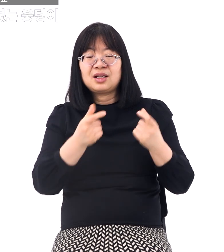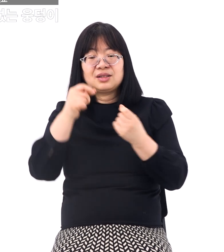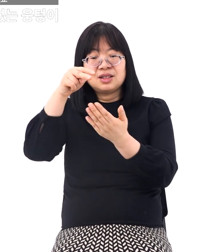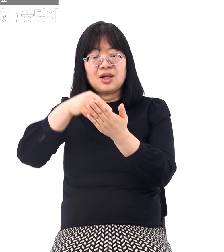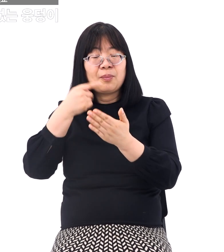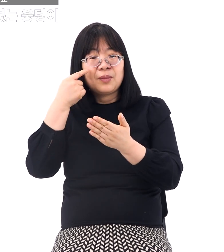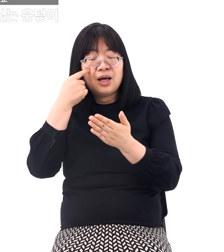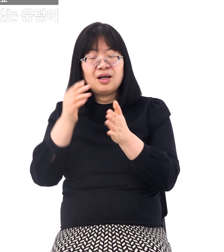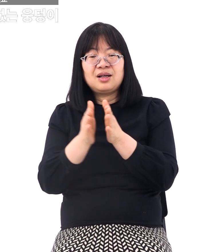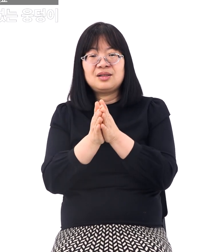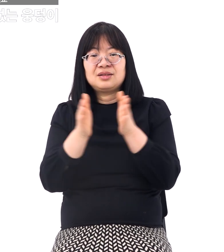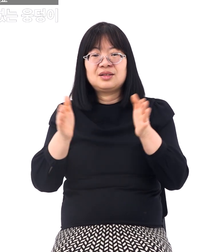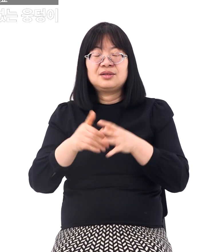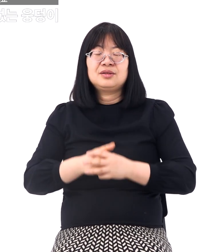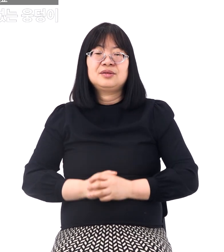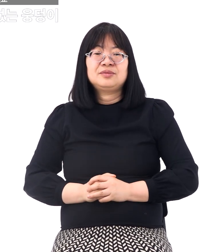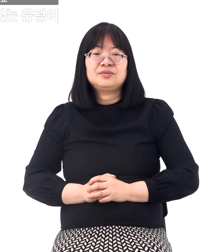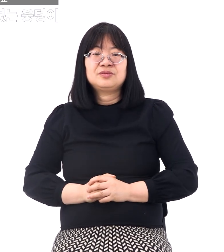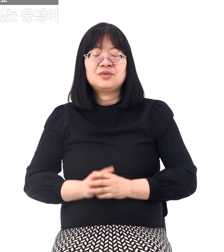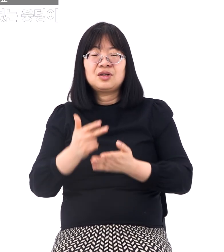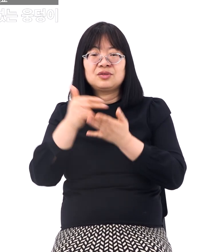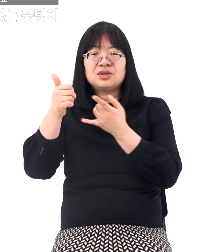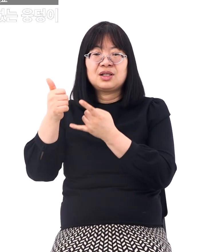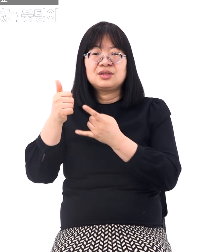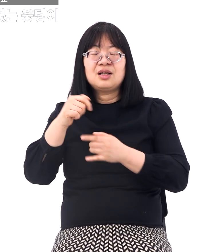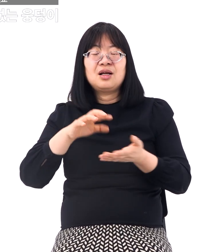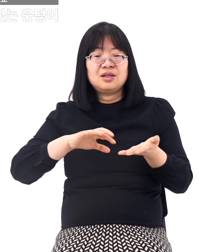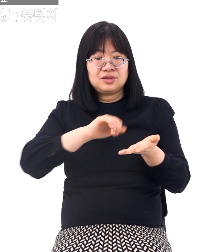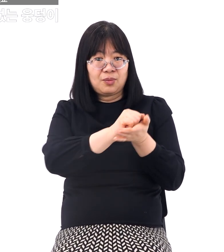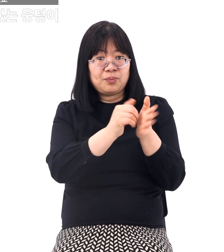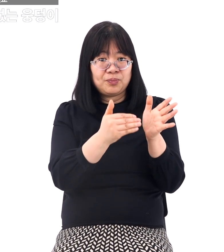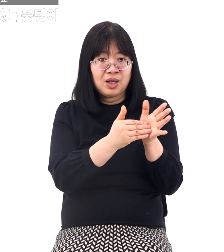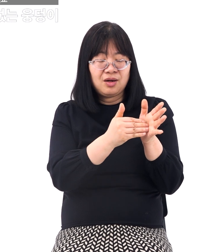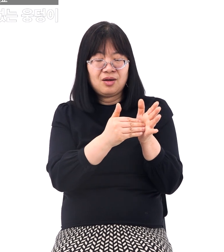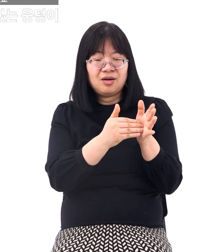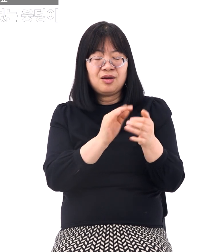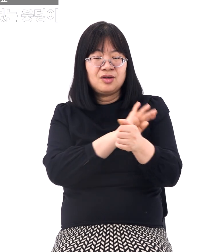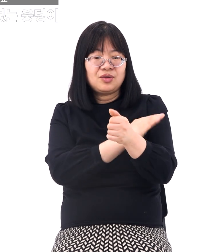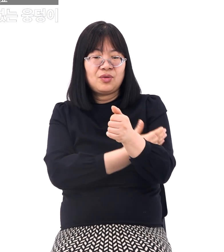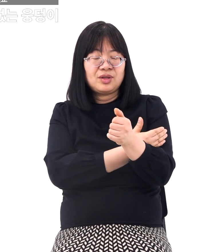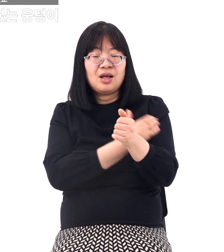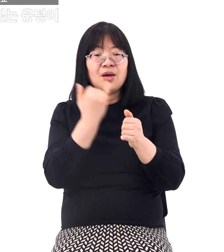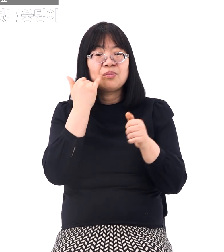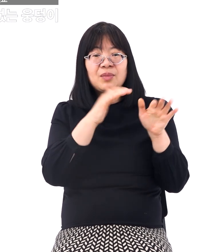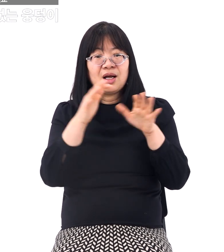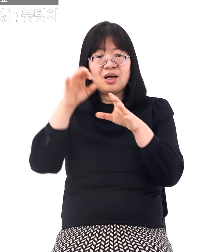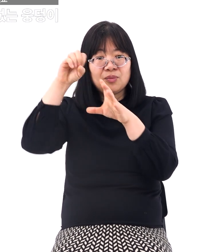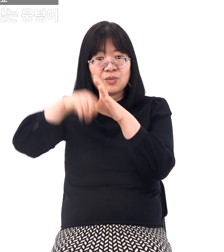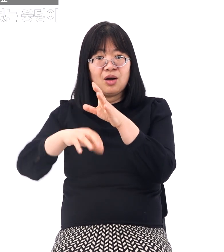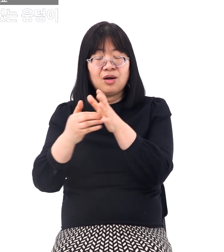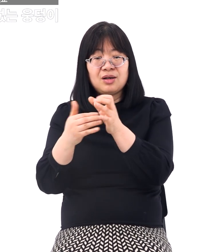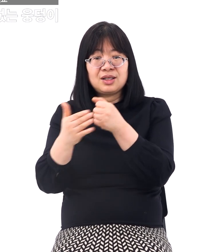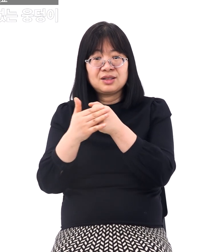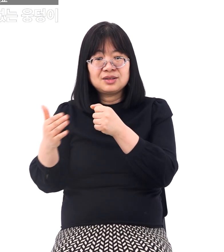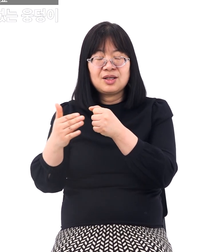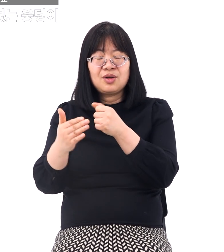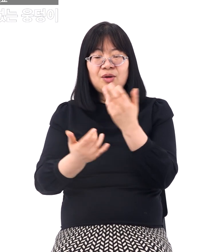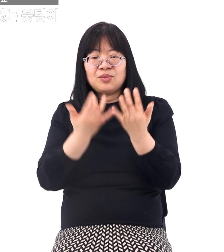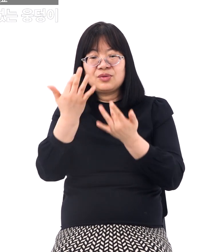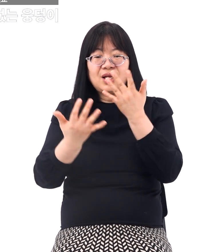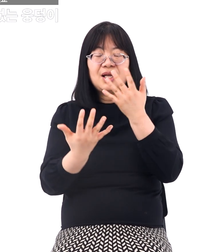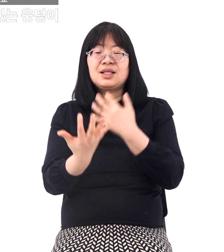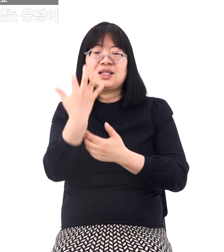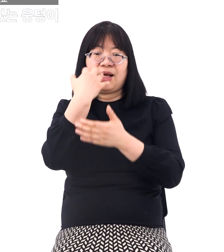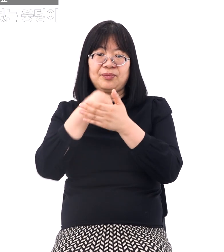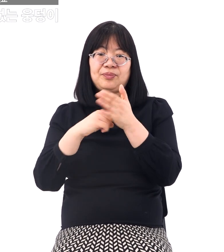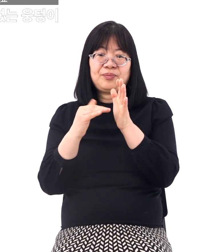읽읍시다. 시작. 주께서 그를 정복하시며 그의 권세를 바다에 쳐넣으시리니 그가 불에